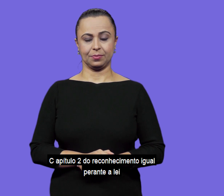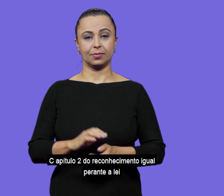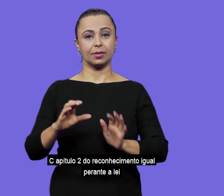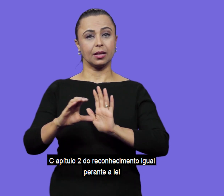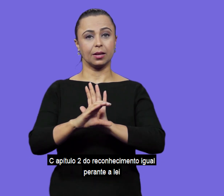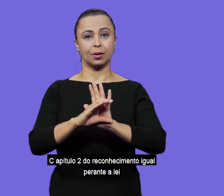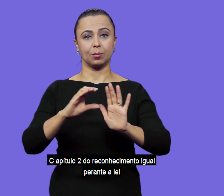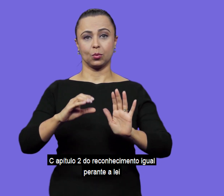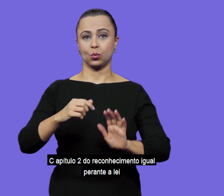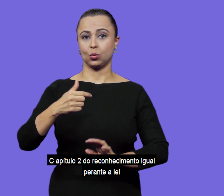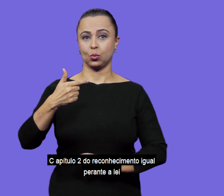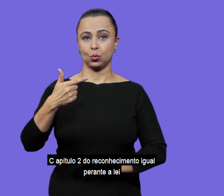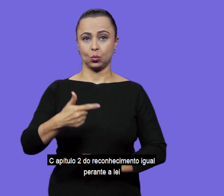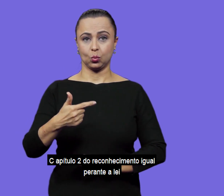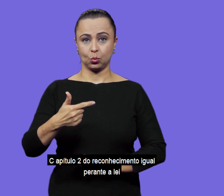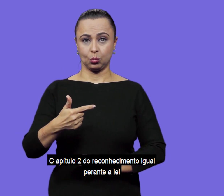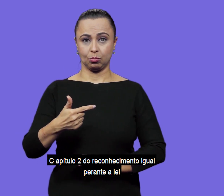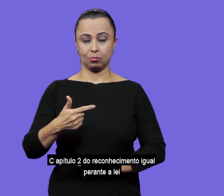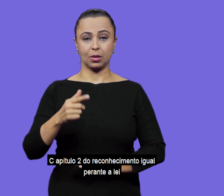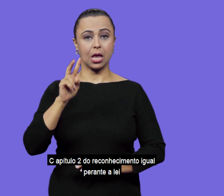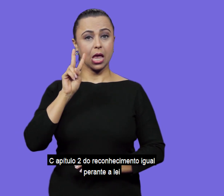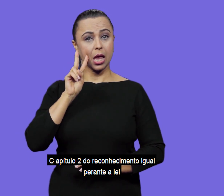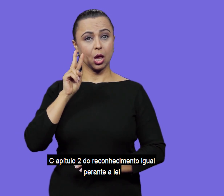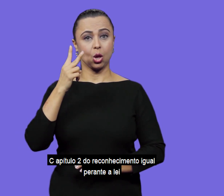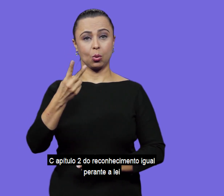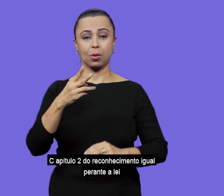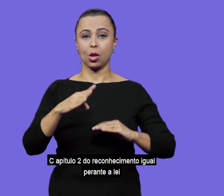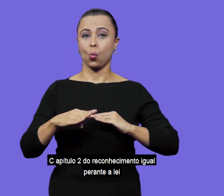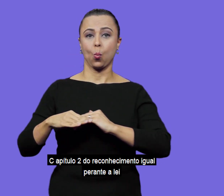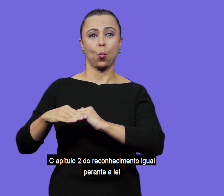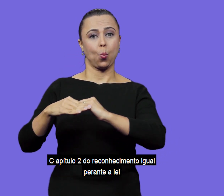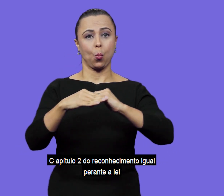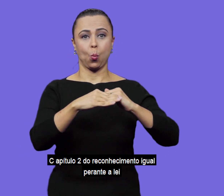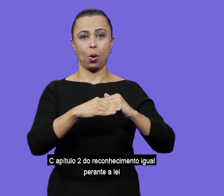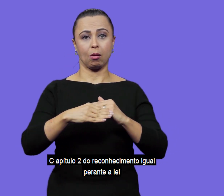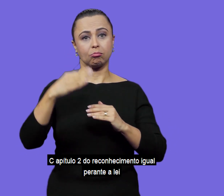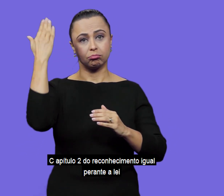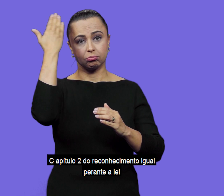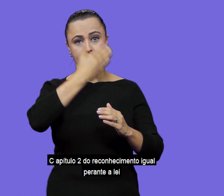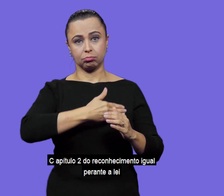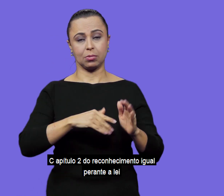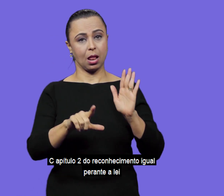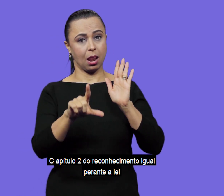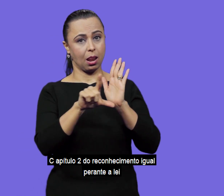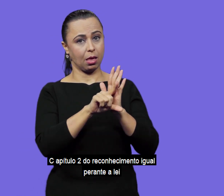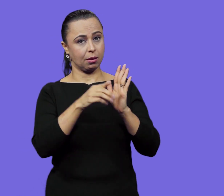Capítulo 2. Do reconhecimento igual perante a lei.